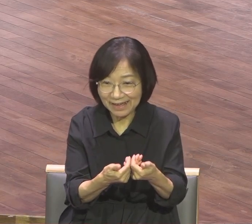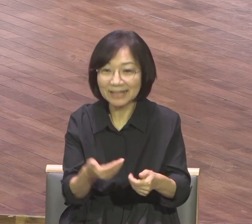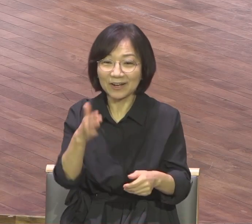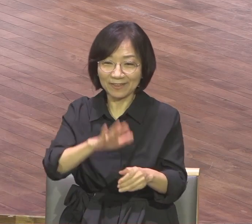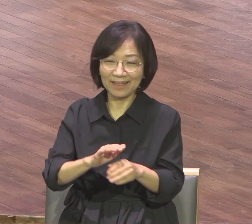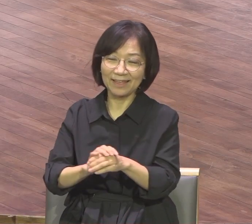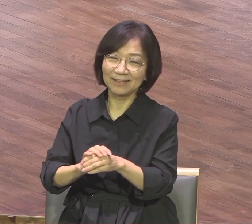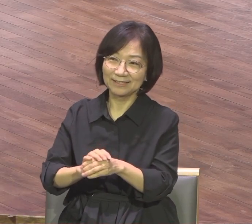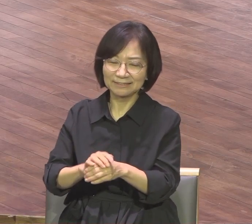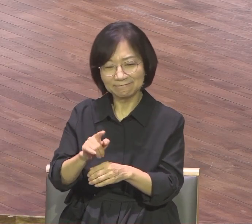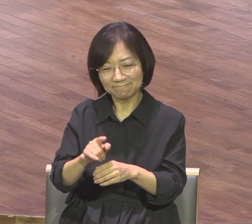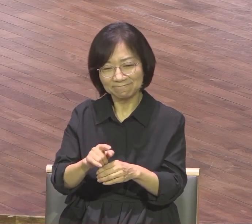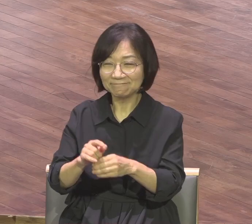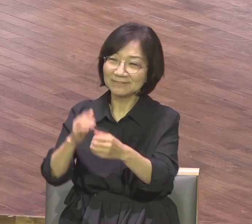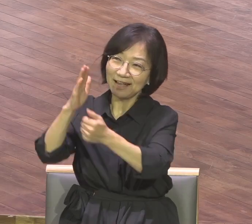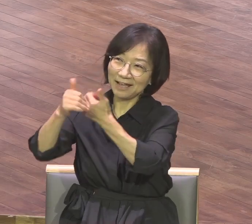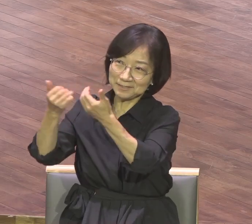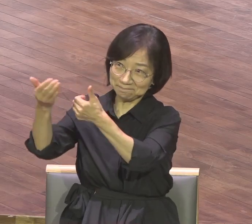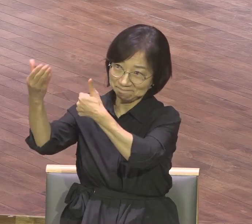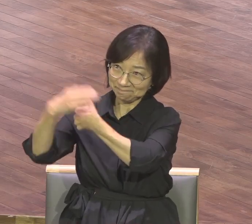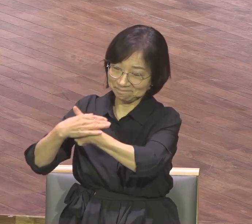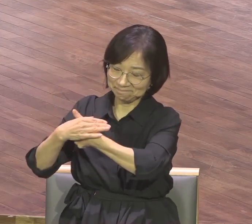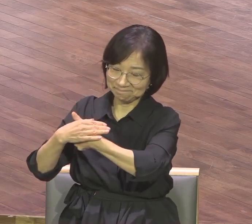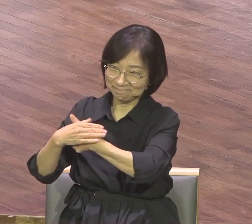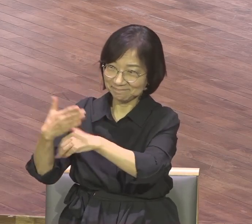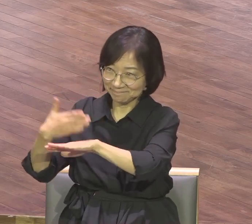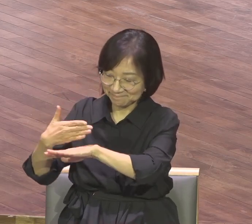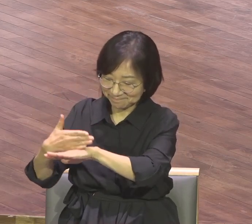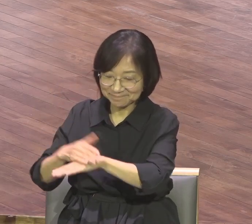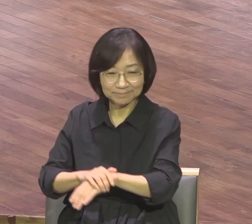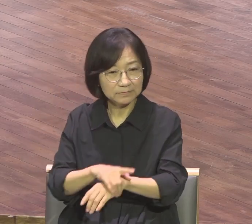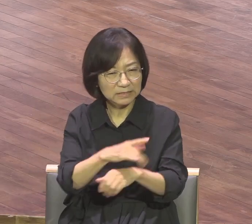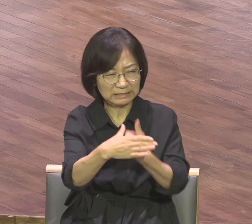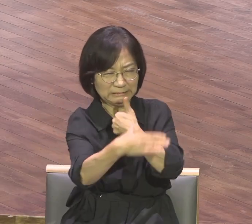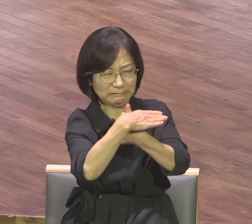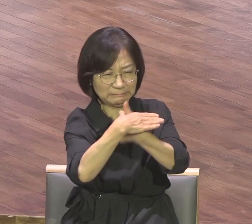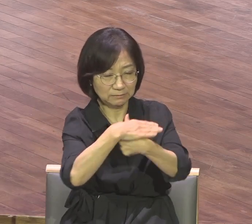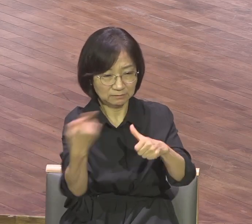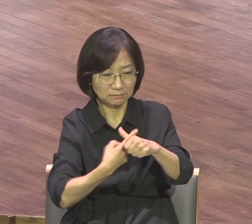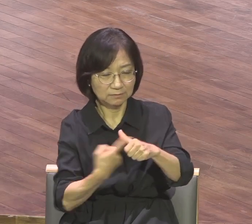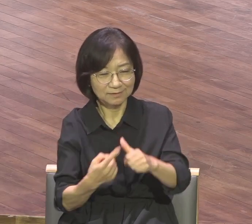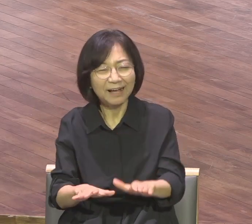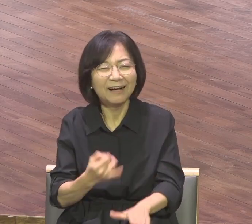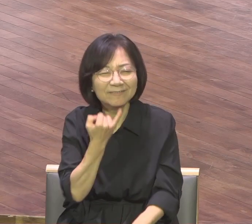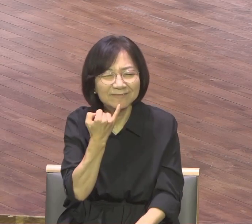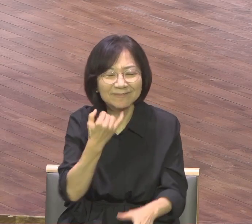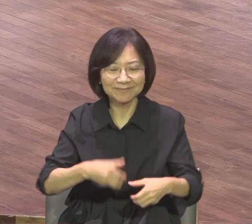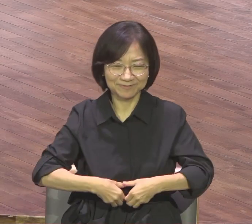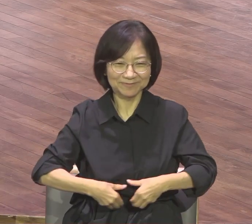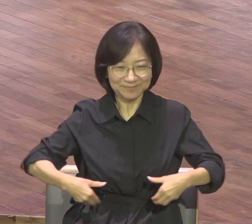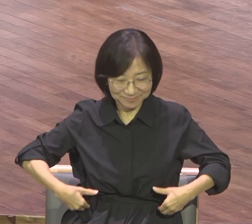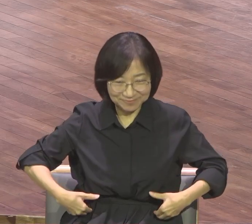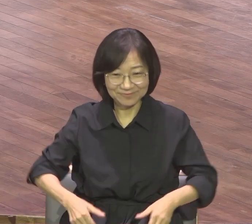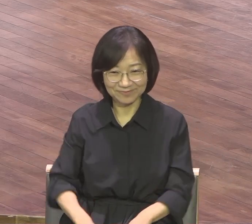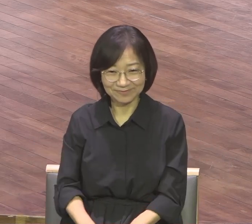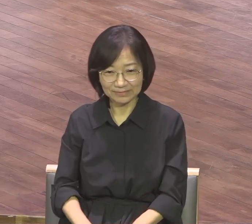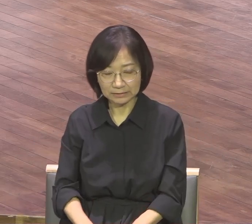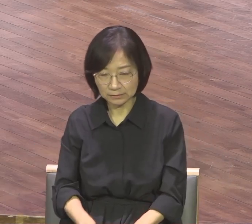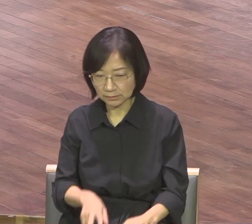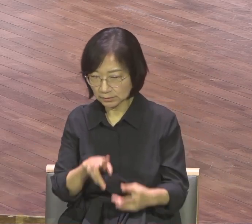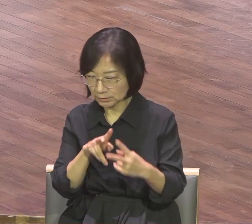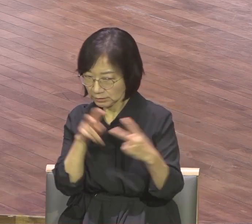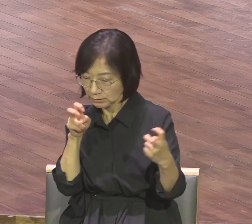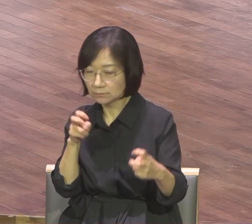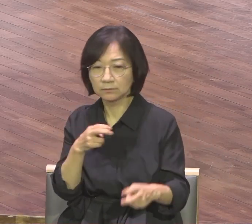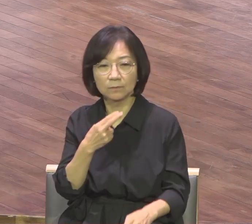말아요. 하나님 아시는데 뭐 그것 때문에 시험 들고 낙심하고 뭐 그것 때문에 시기하고 질투하고 그런